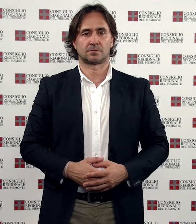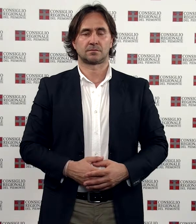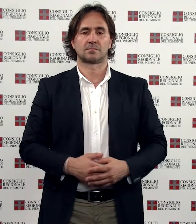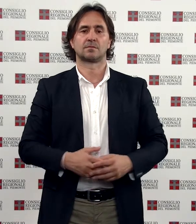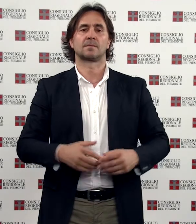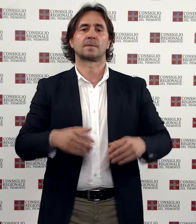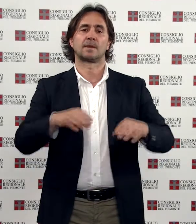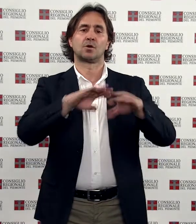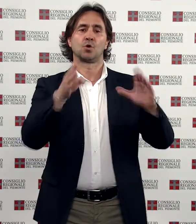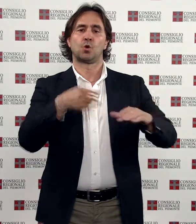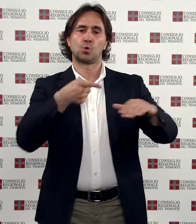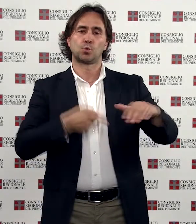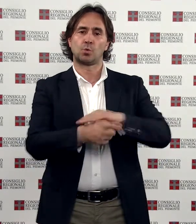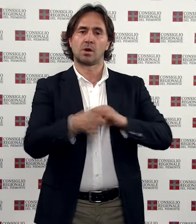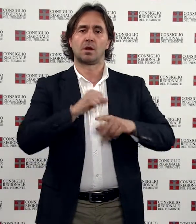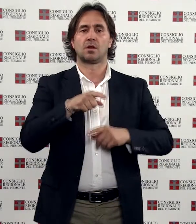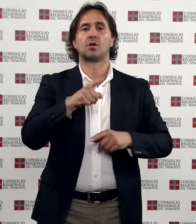Tunnel di Corso Grosseto.